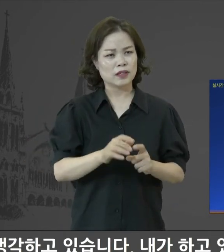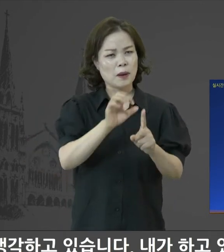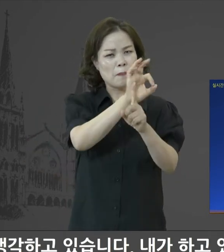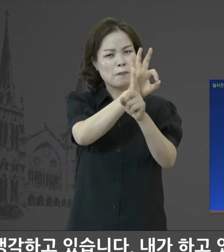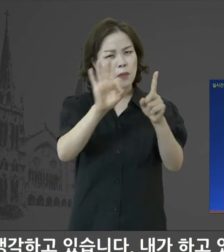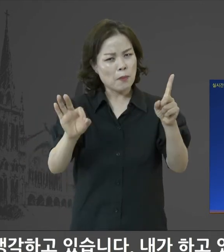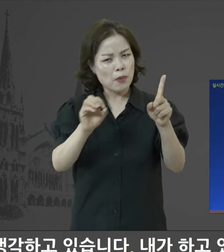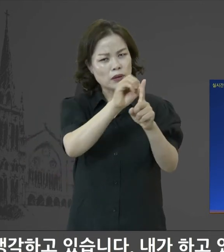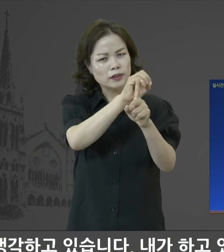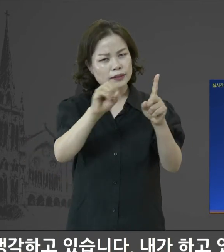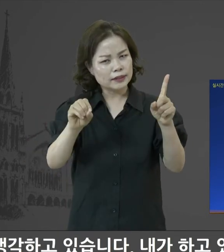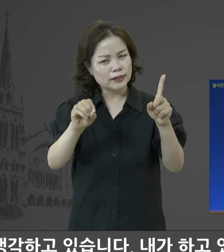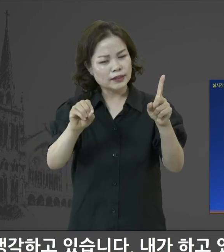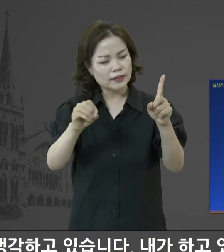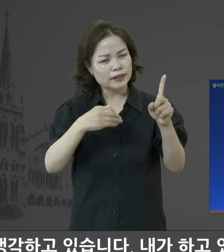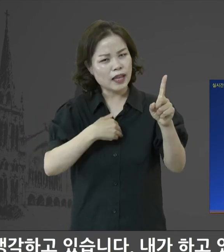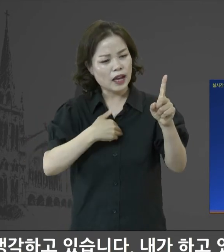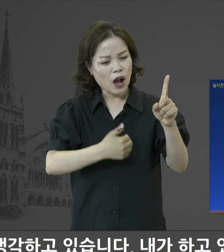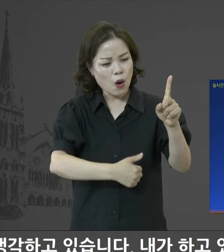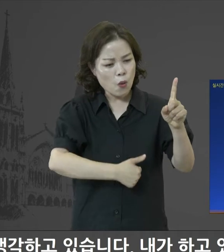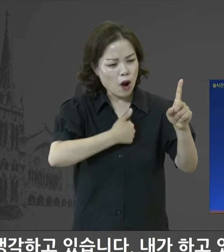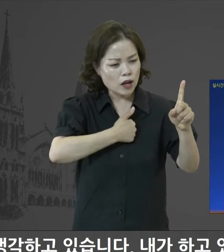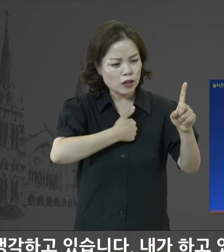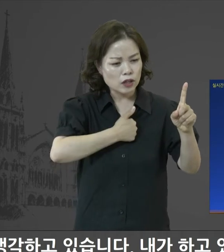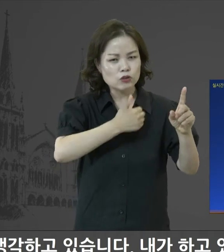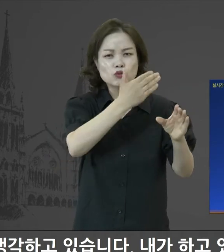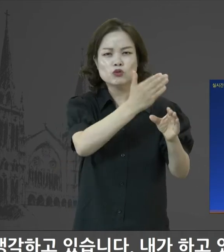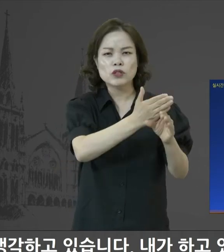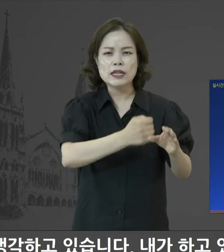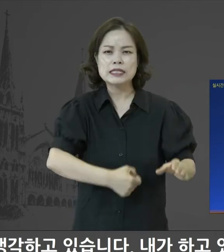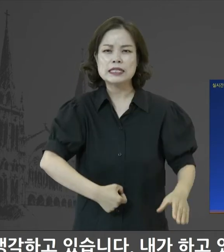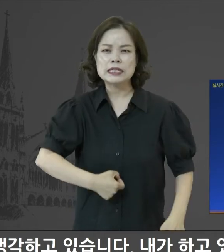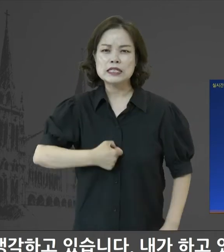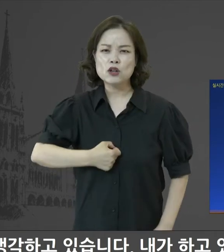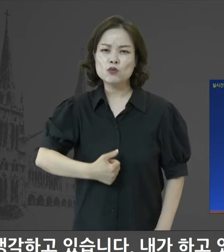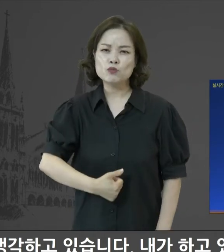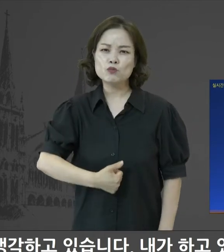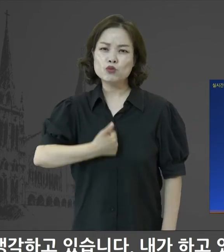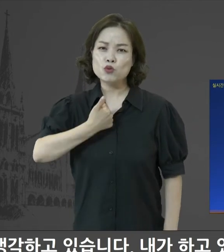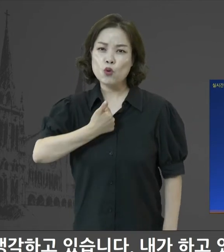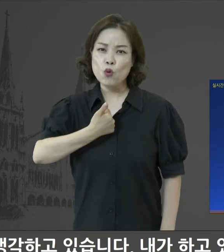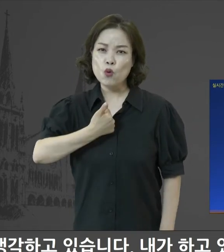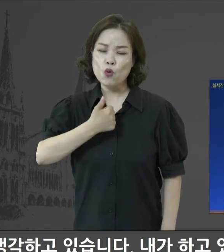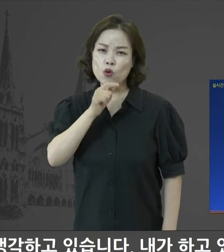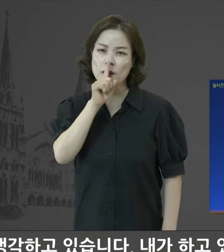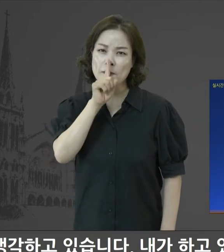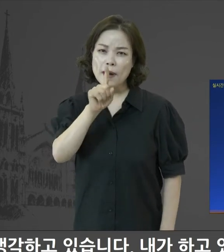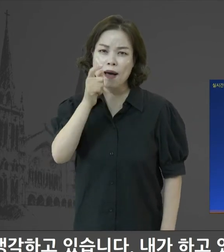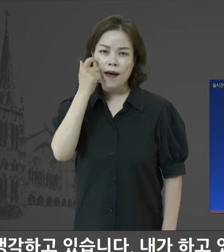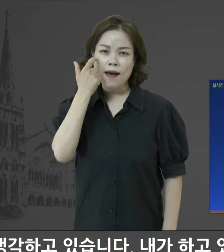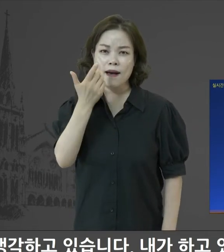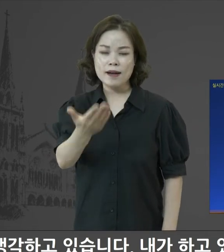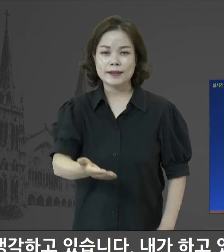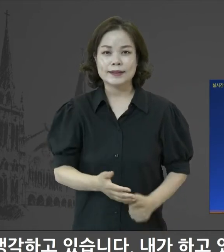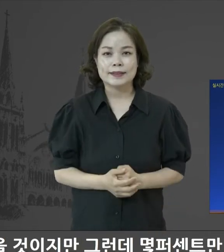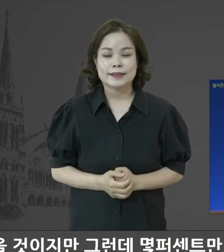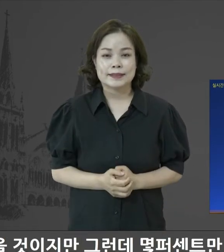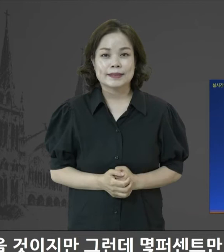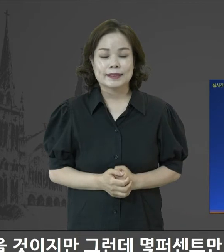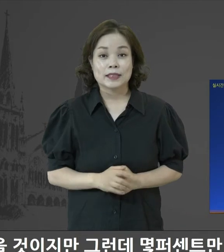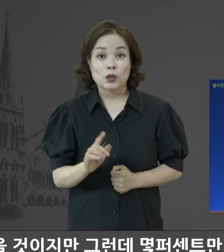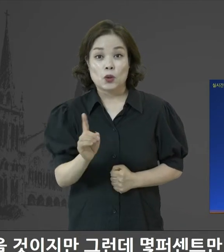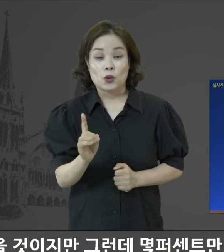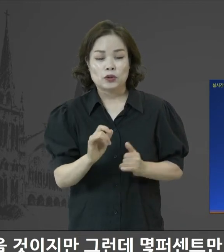퍼센트나 내가 내고 있는 화 중에 의로운 분노라고 말할 수 있을까요?